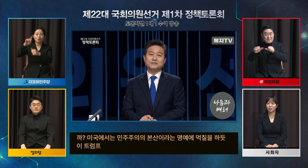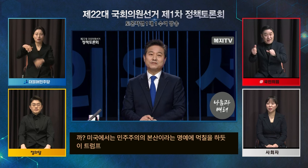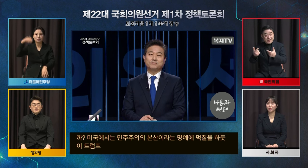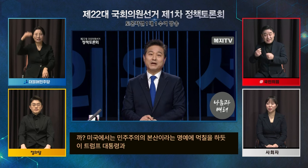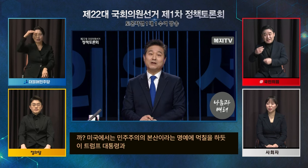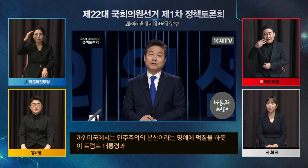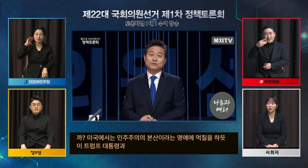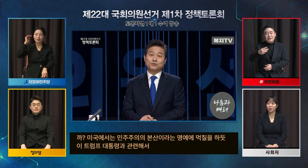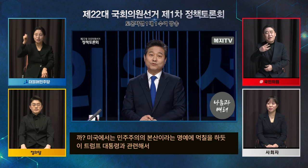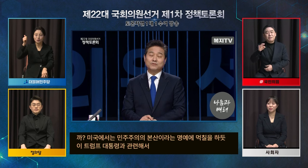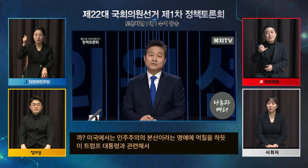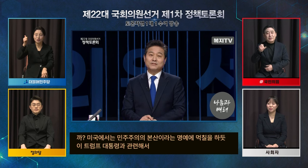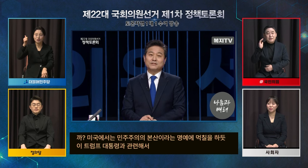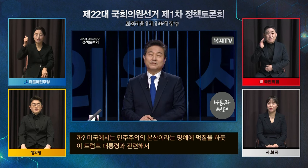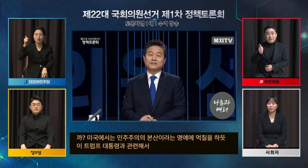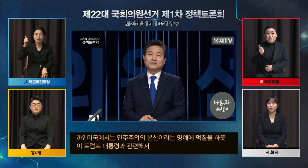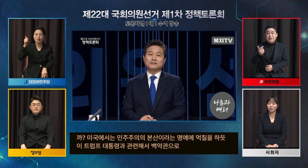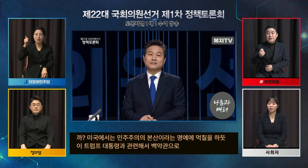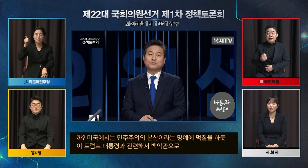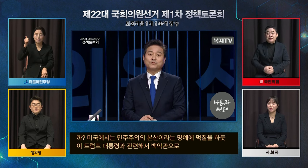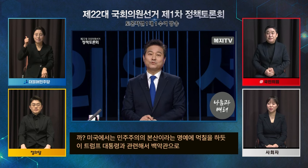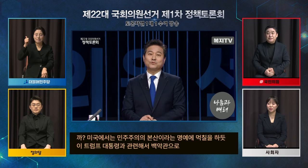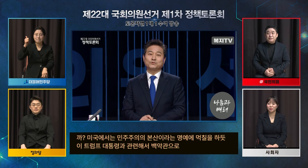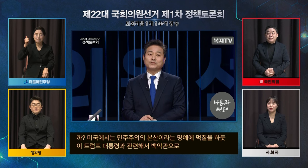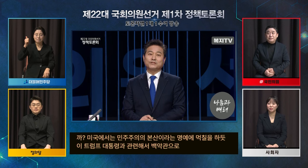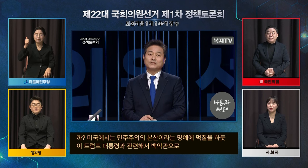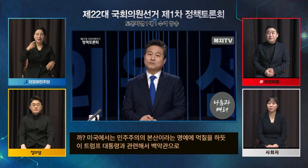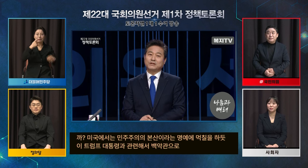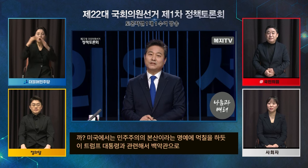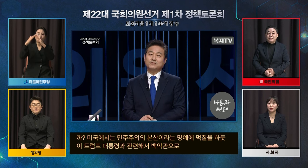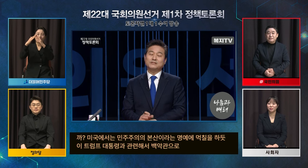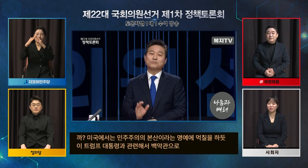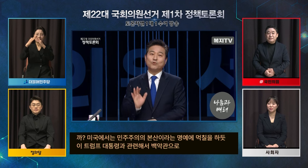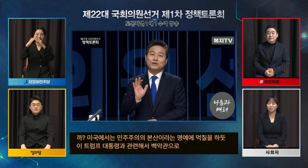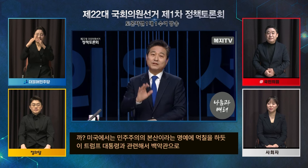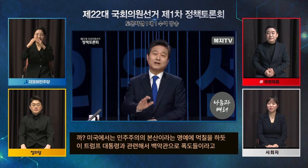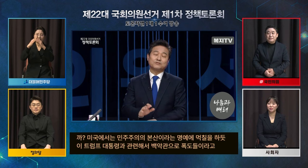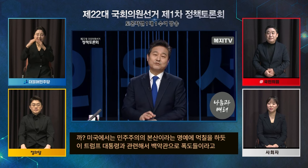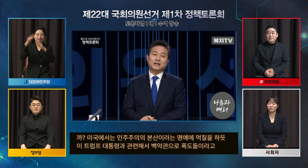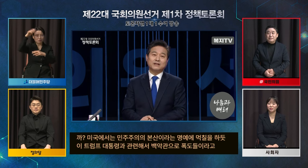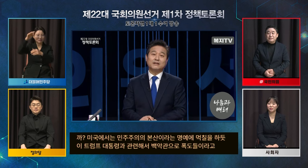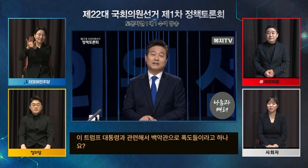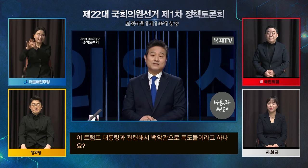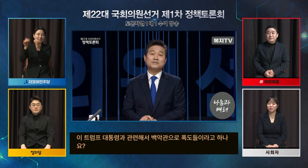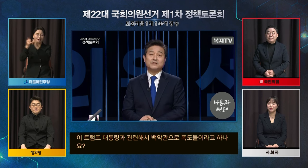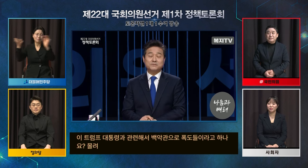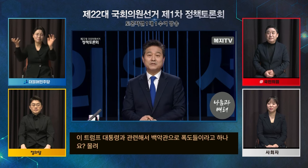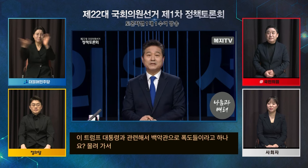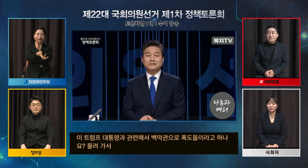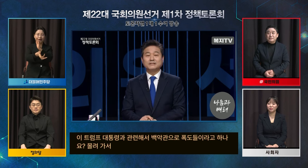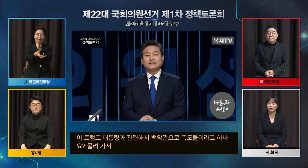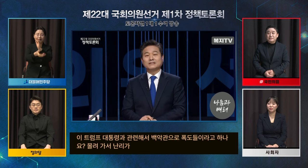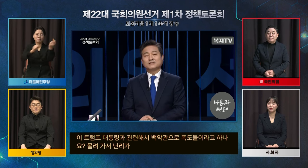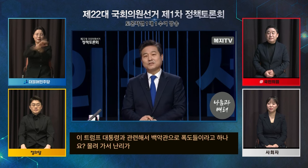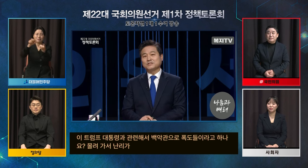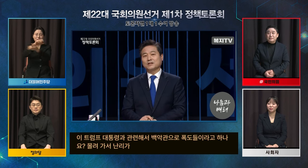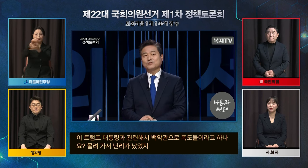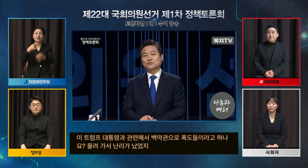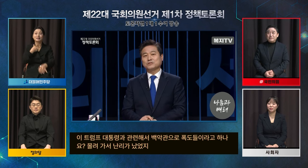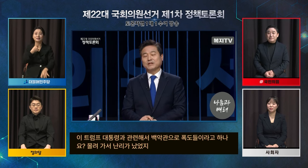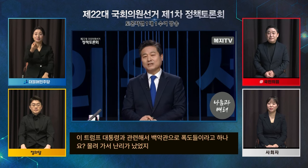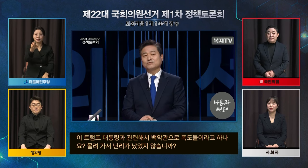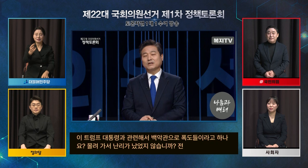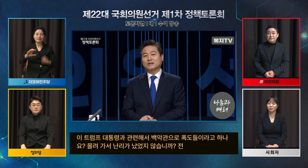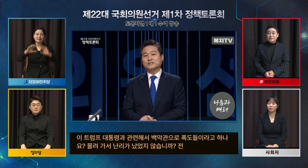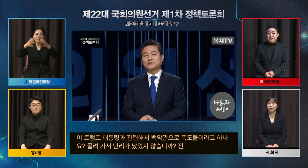관련해서 백악관으로 폭도들이라고 하나요? 하여튼 몰려가서 난리가 났었지 않습니까? 전